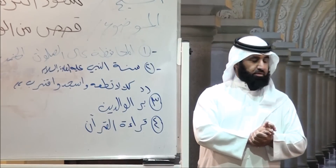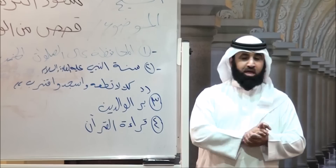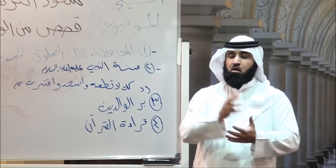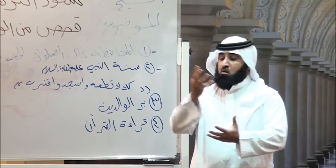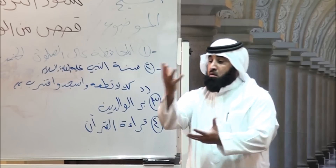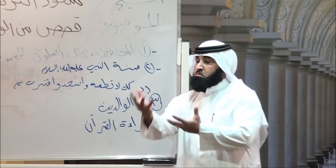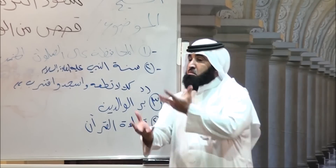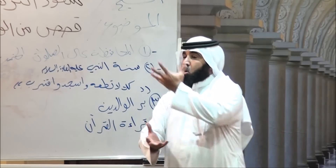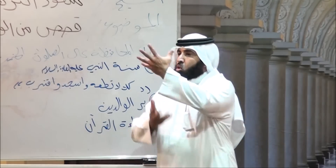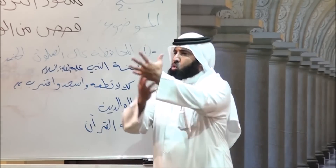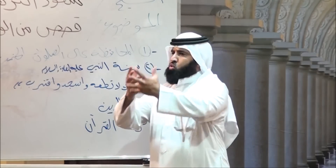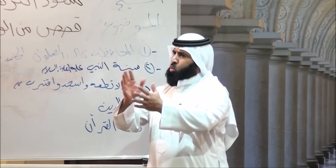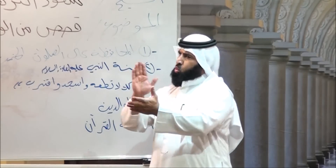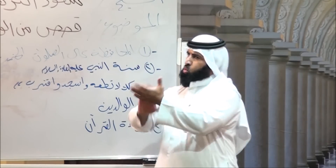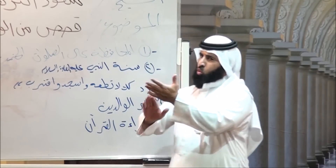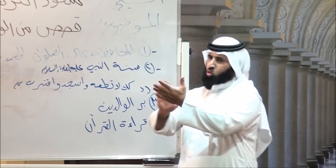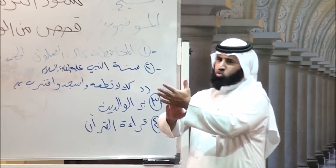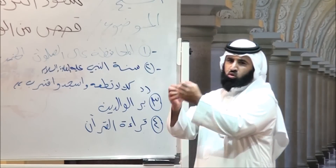تطفئه النار،